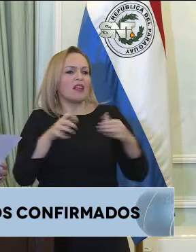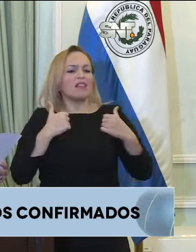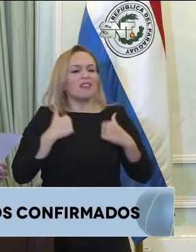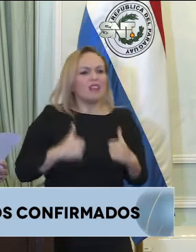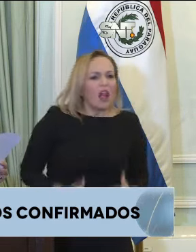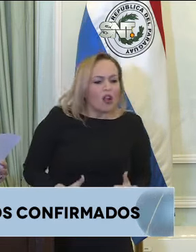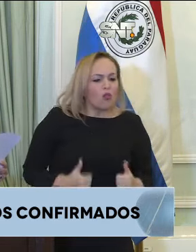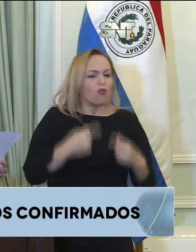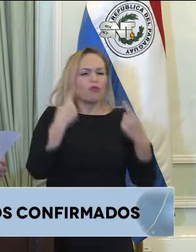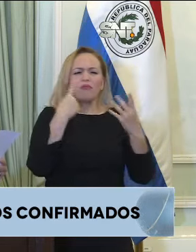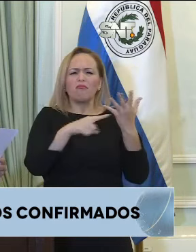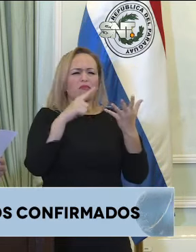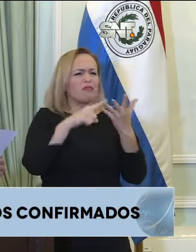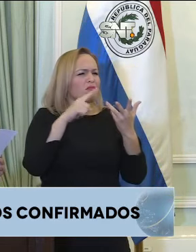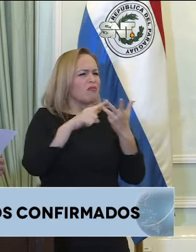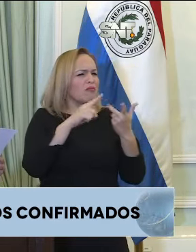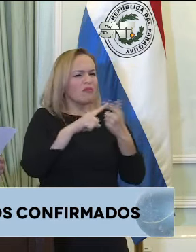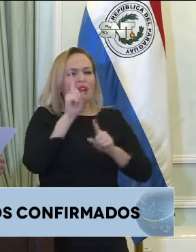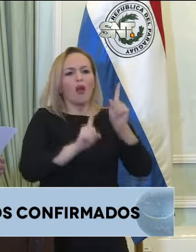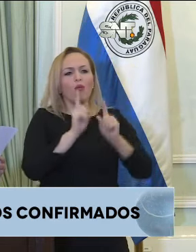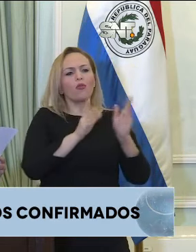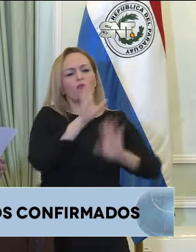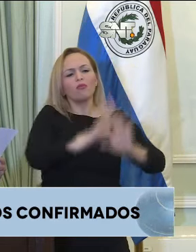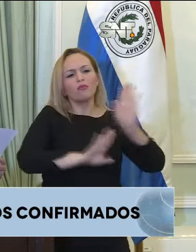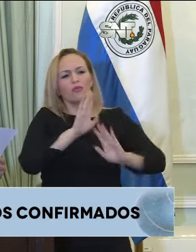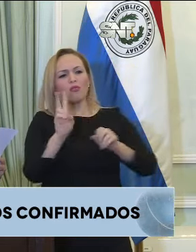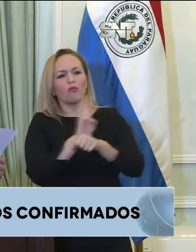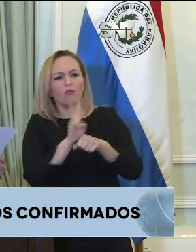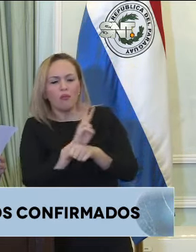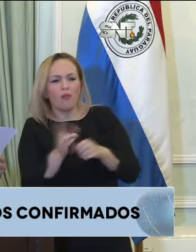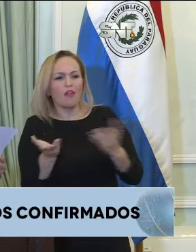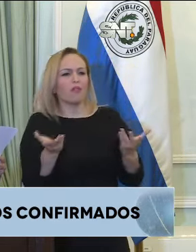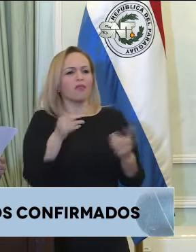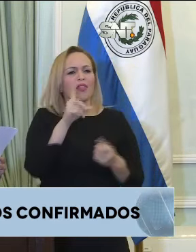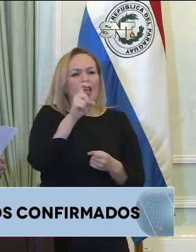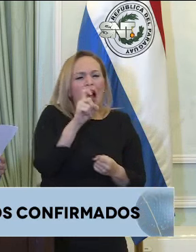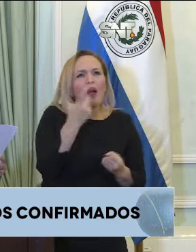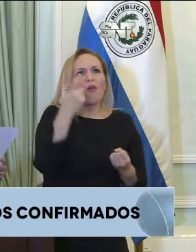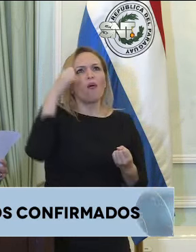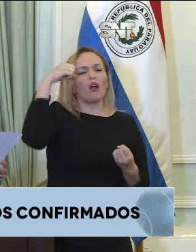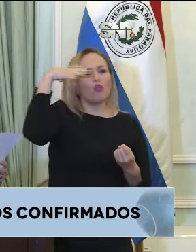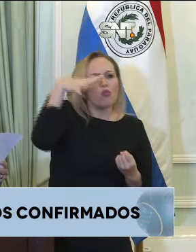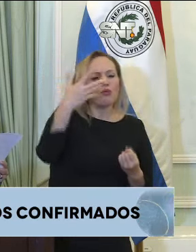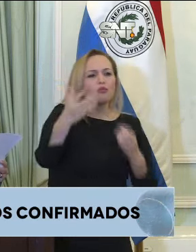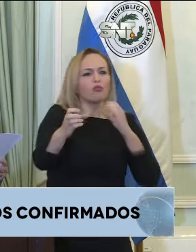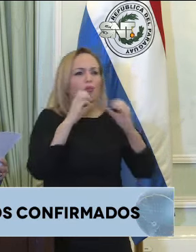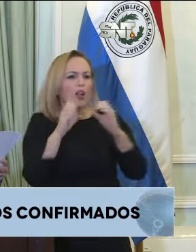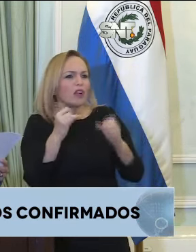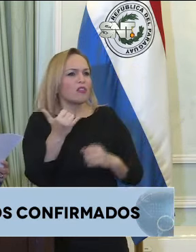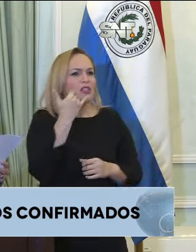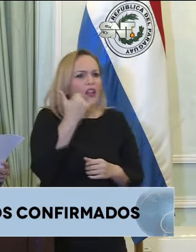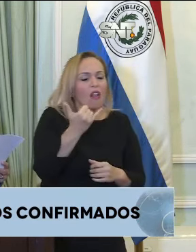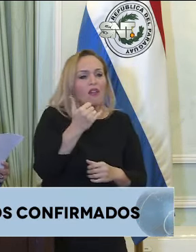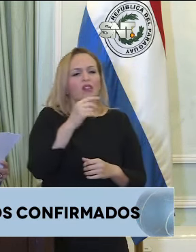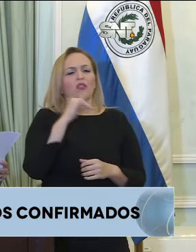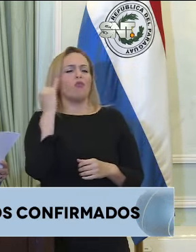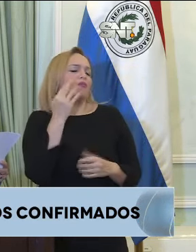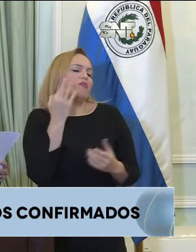de salud y afines, mantenimiento de los servicios básicos, agua, electricidad, comunicaciones y de